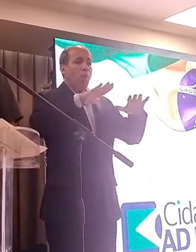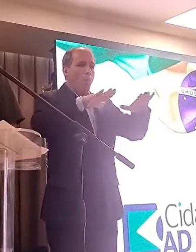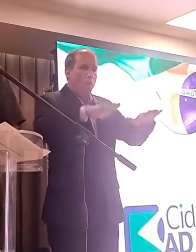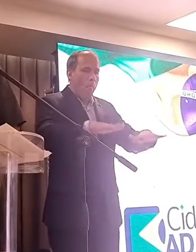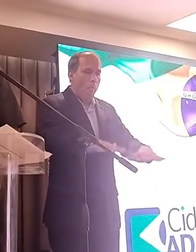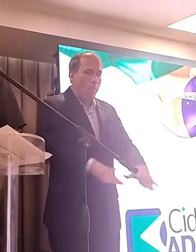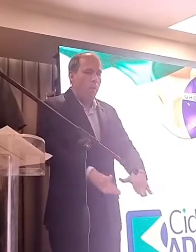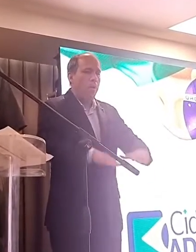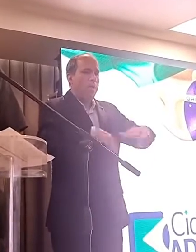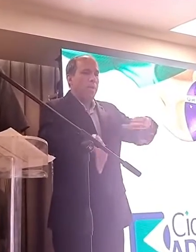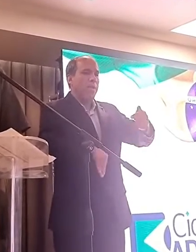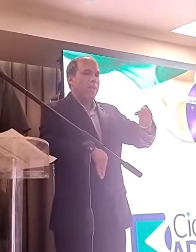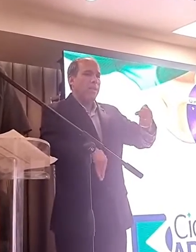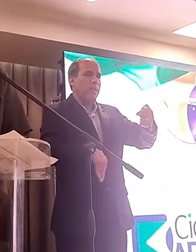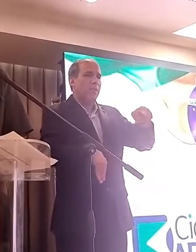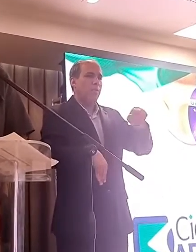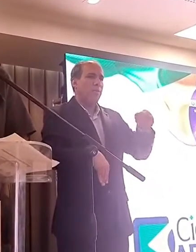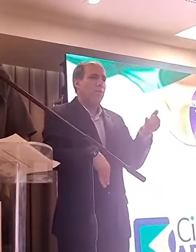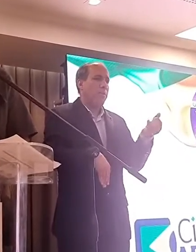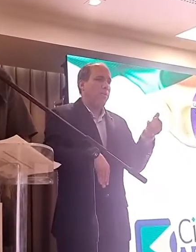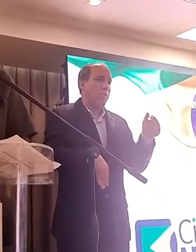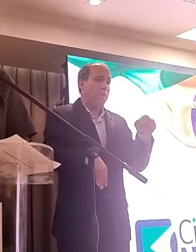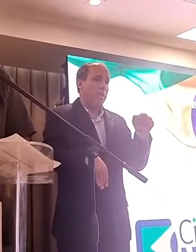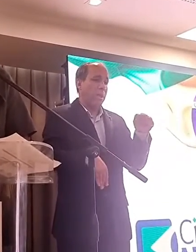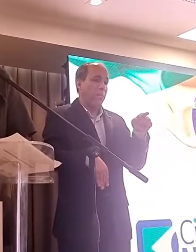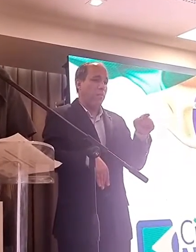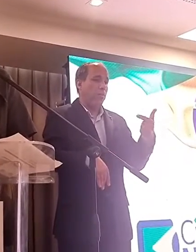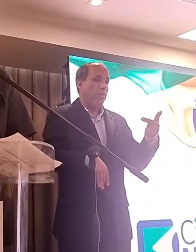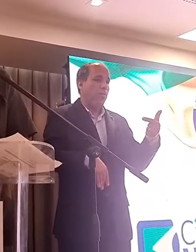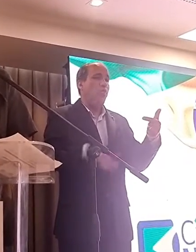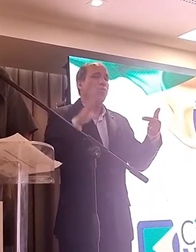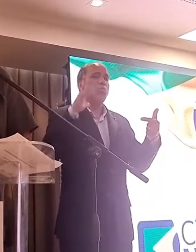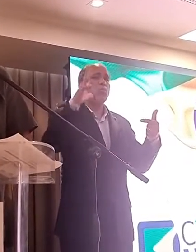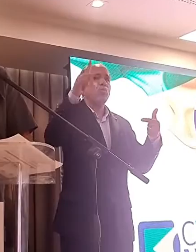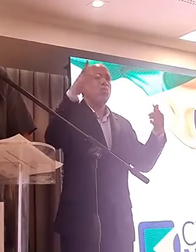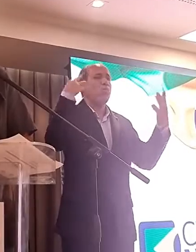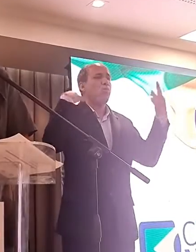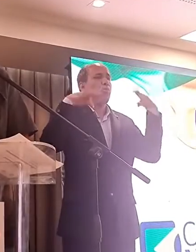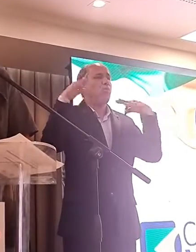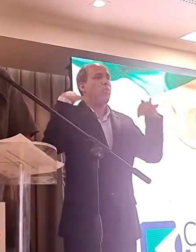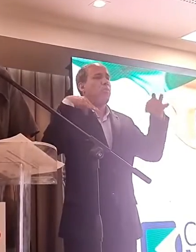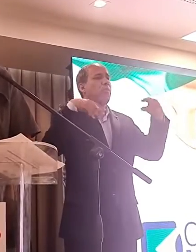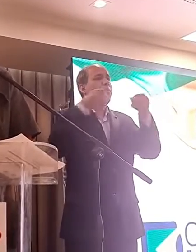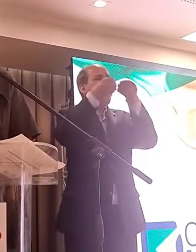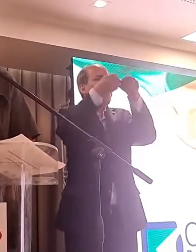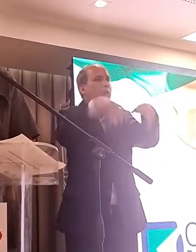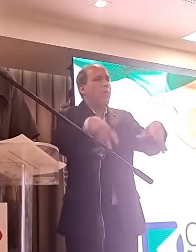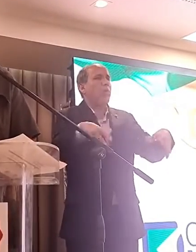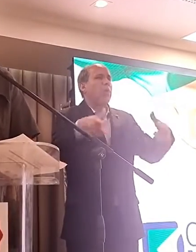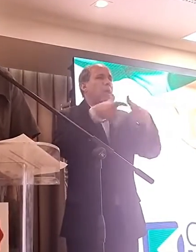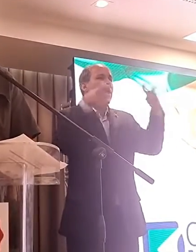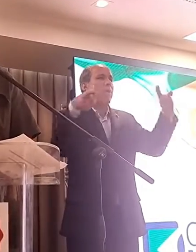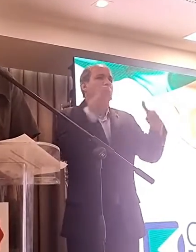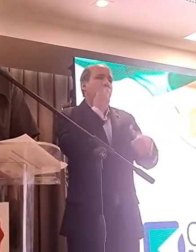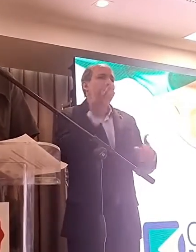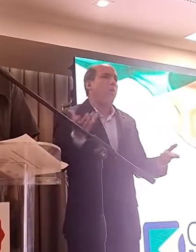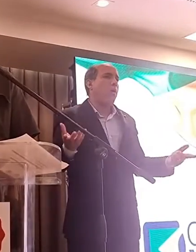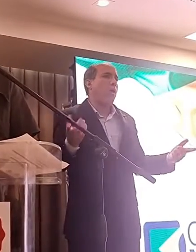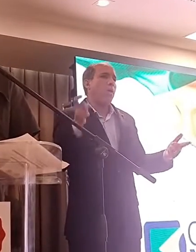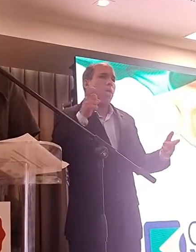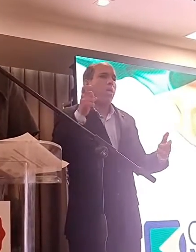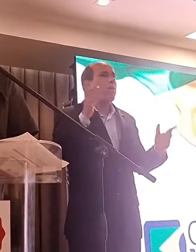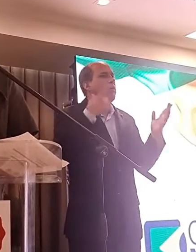do 7.762, todo o turismo da região, uma enorme região, era prejudicado. Foi acertamos com a